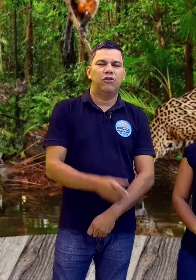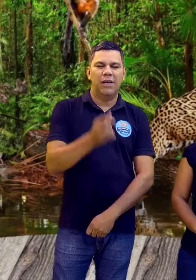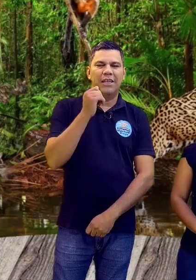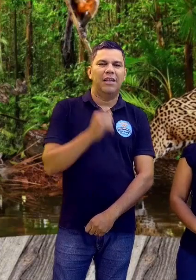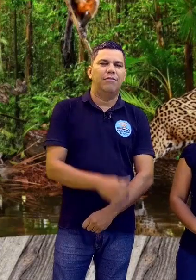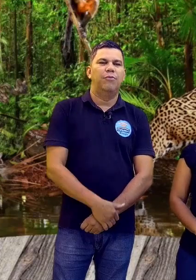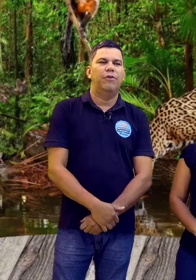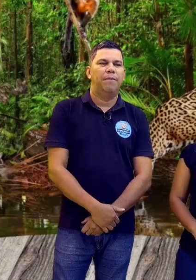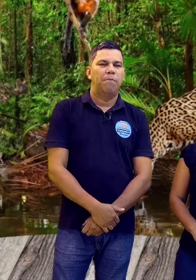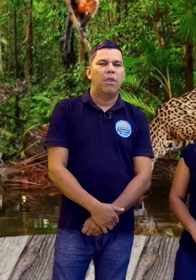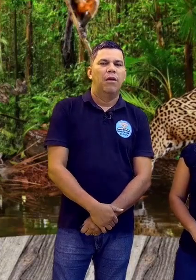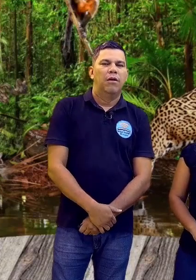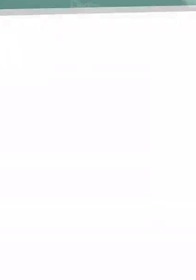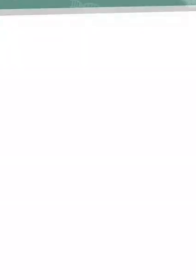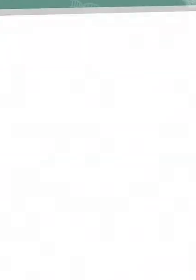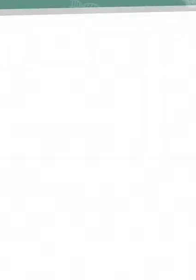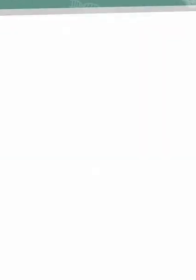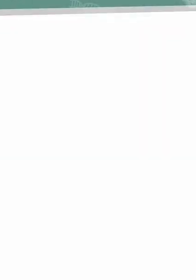falamos aí, joga na tela, vamos ver.